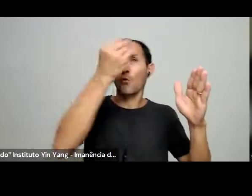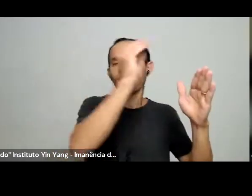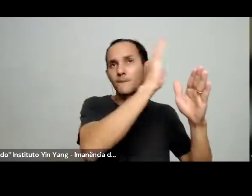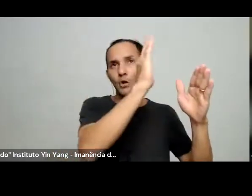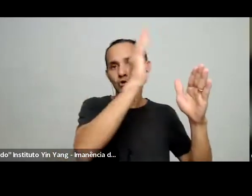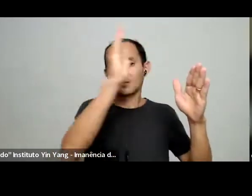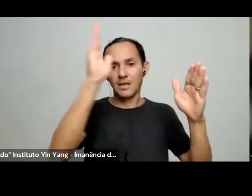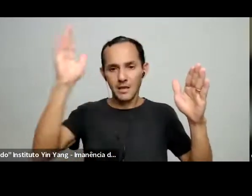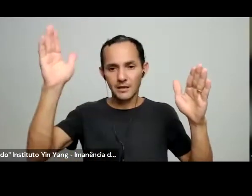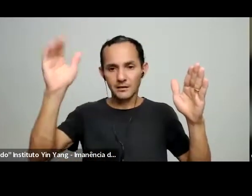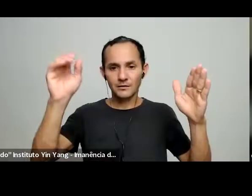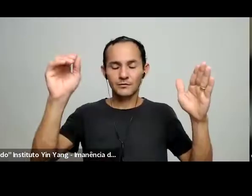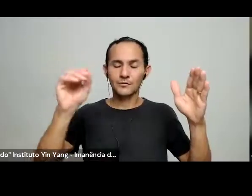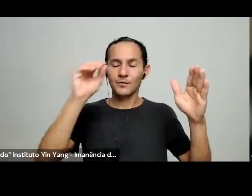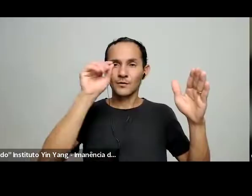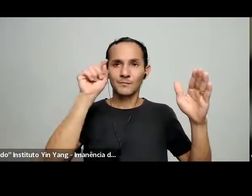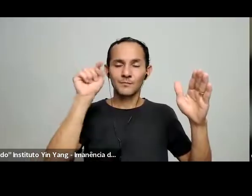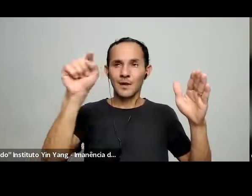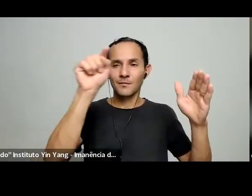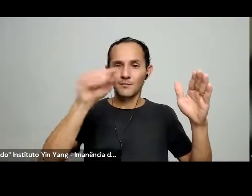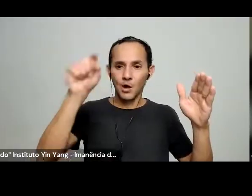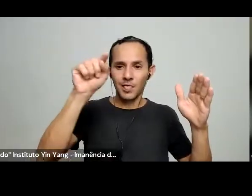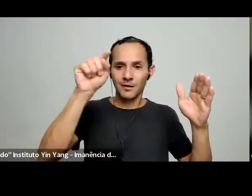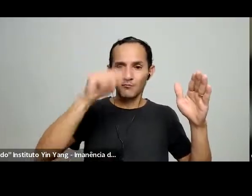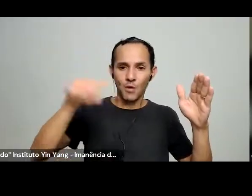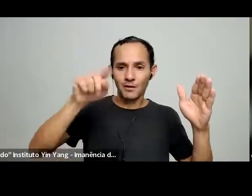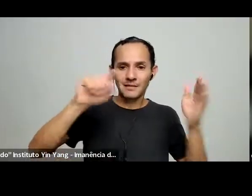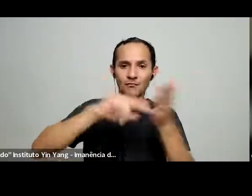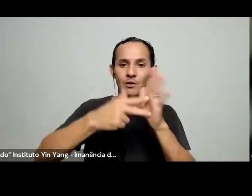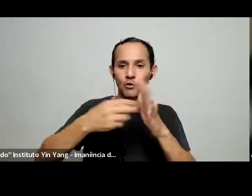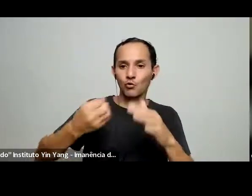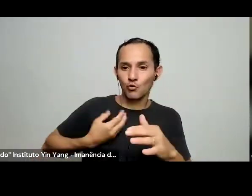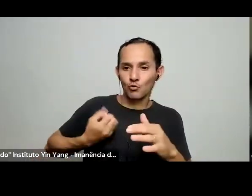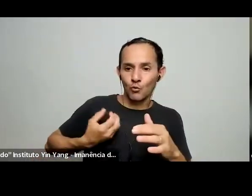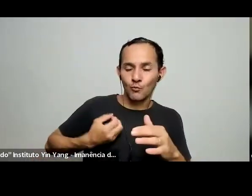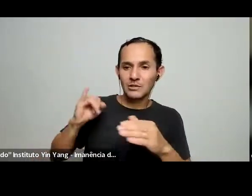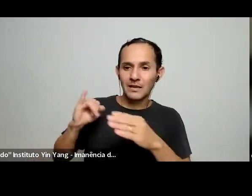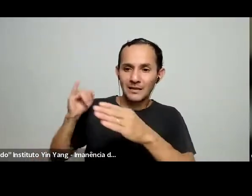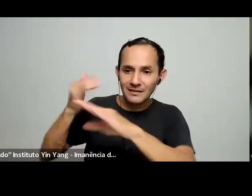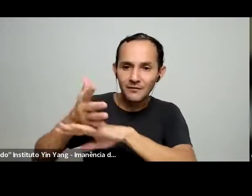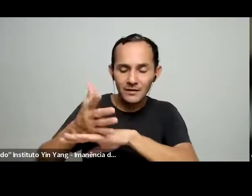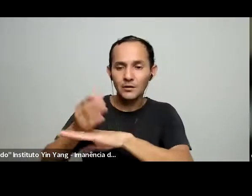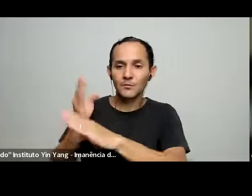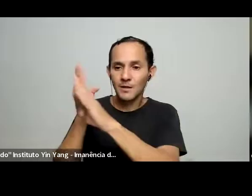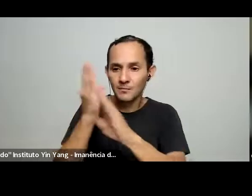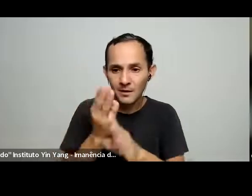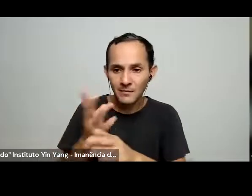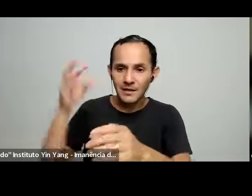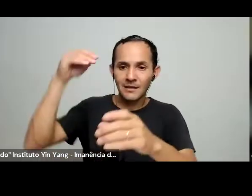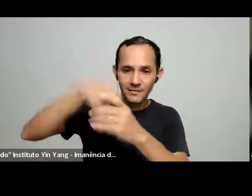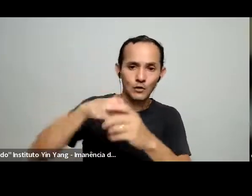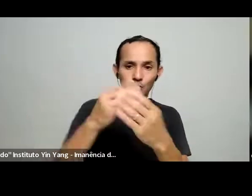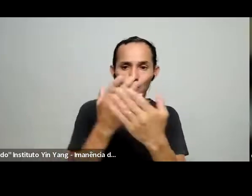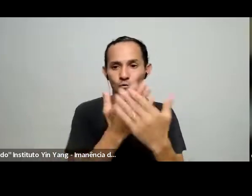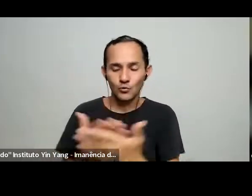As macrocategorias, e cada bolinha dessa é um número de intervenções e desfechos reportados dentro desses estudos